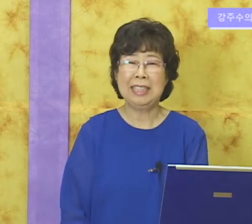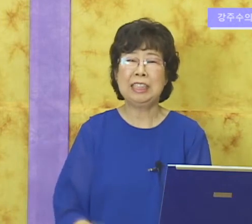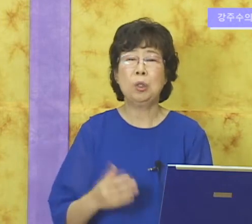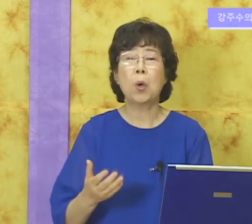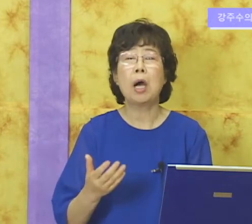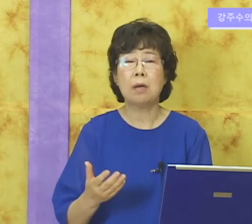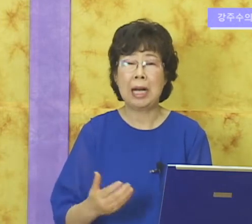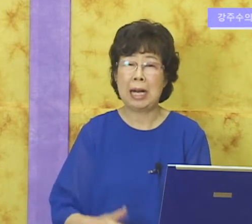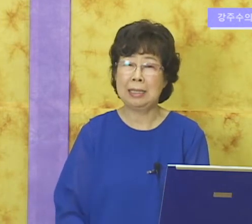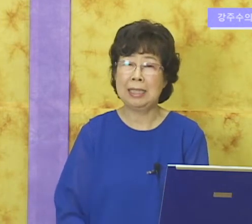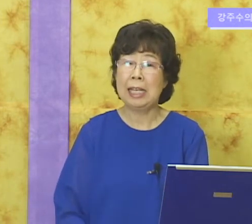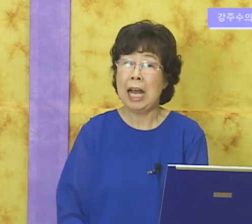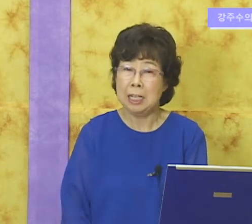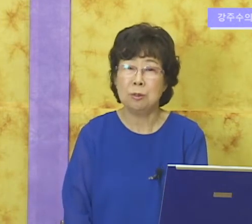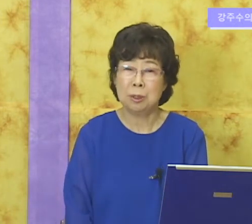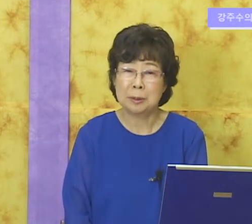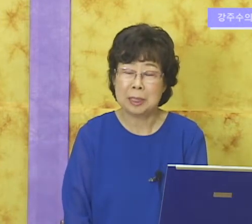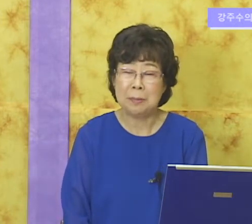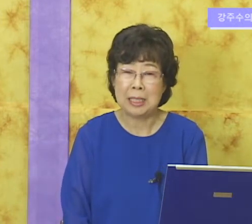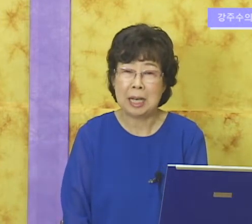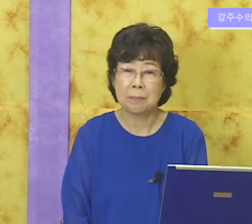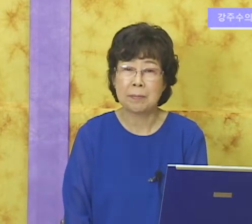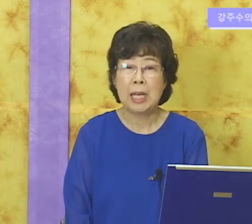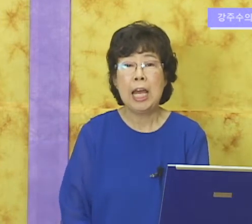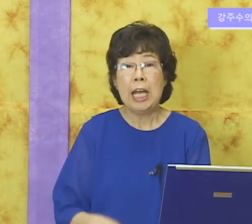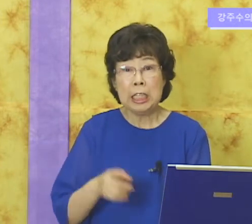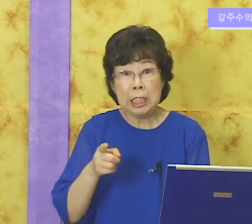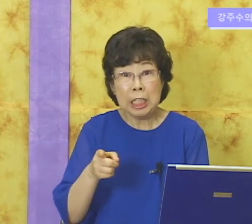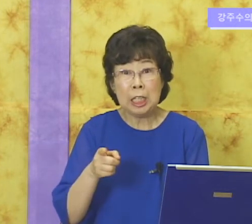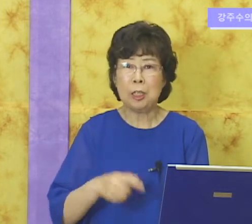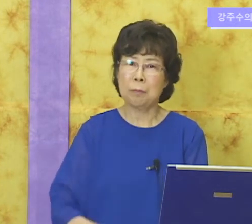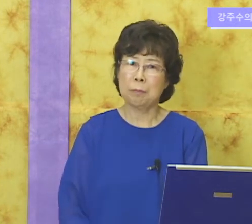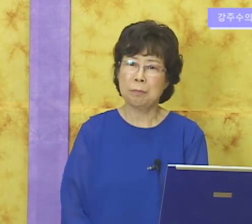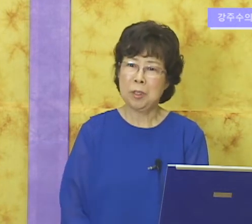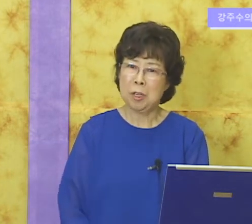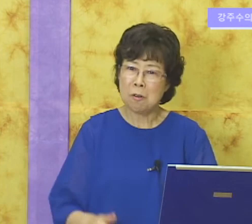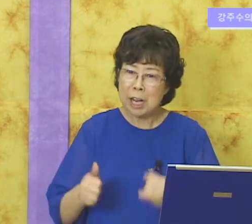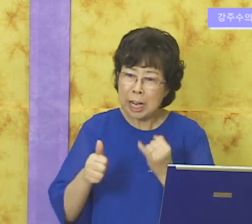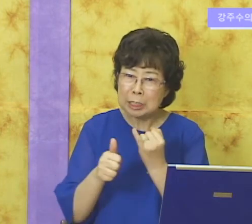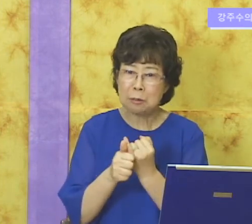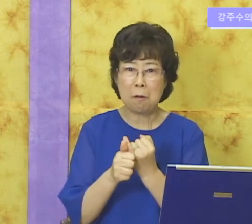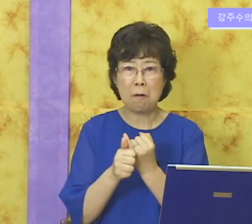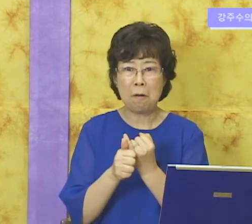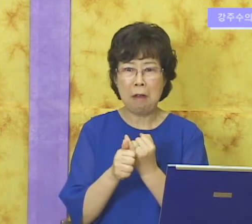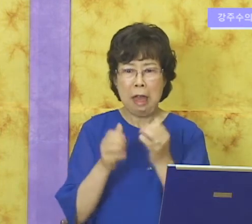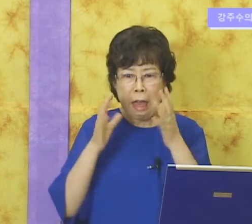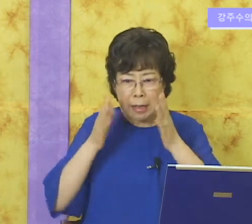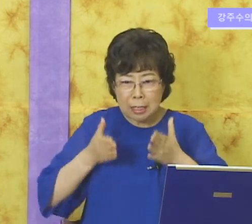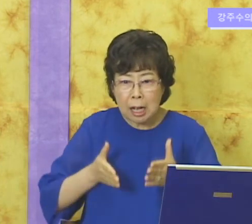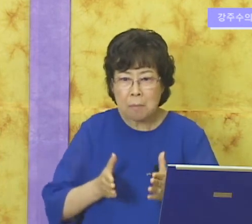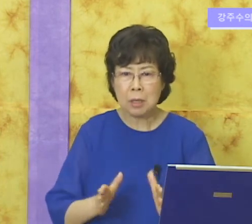이제 노하우 하나를 알려주는 겁니다. 네 결혼해가지고 아기